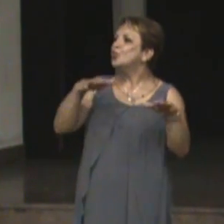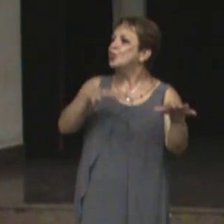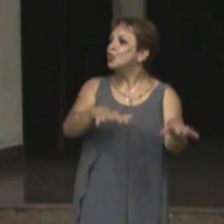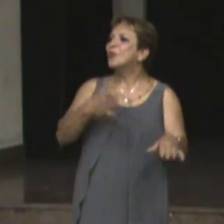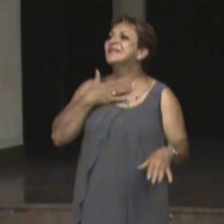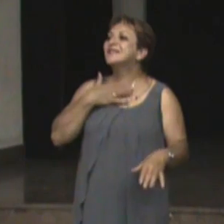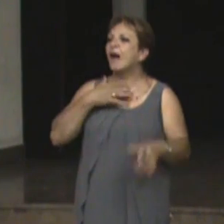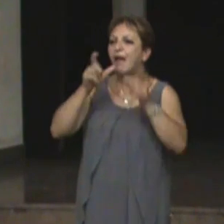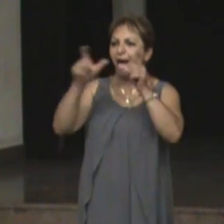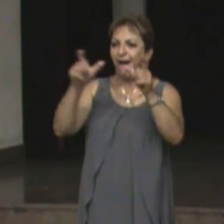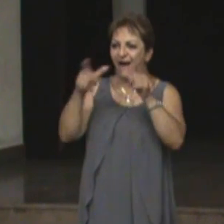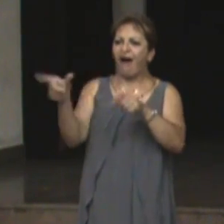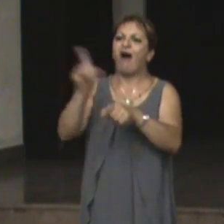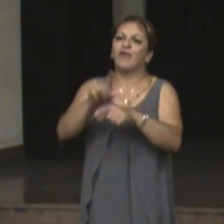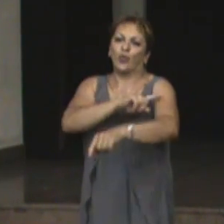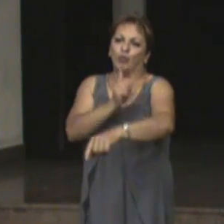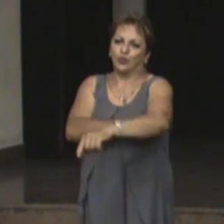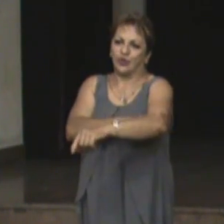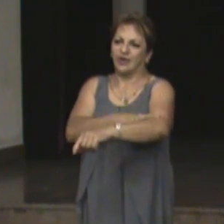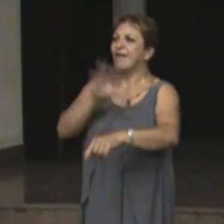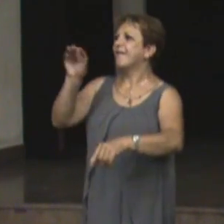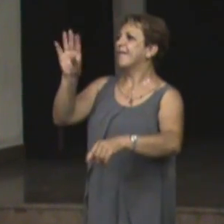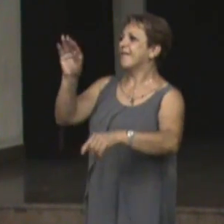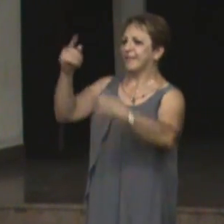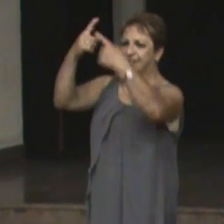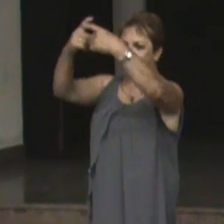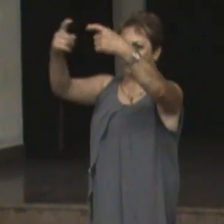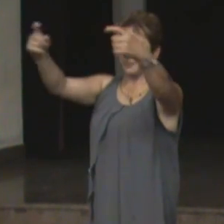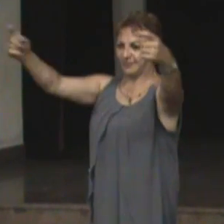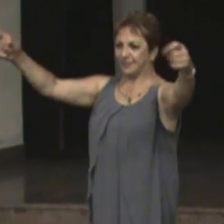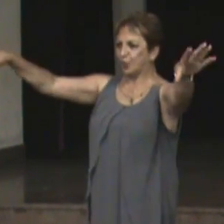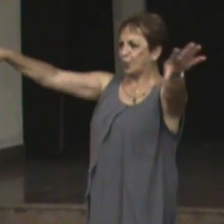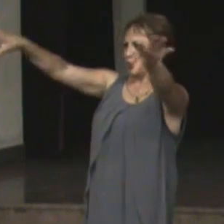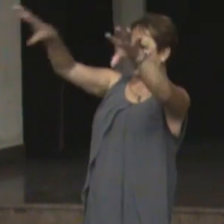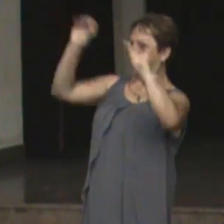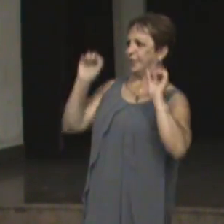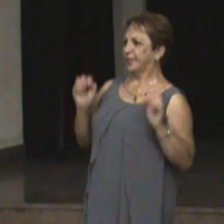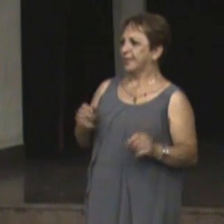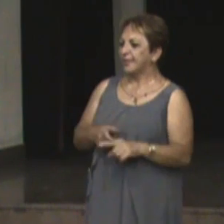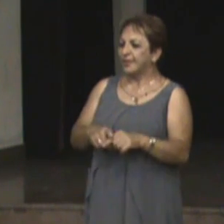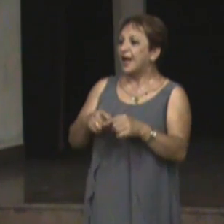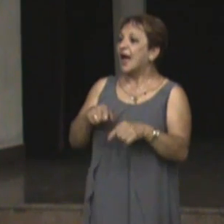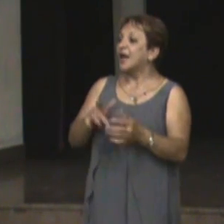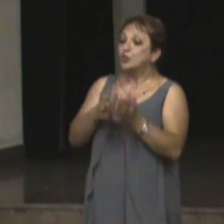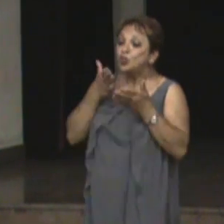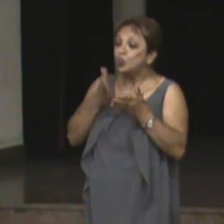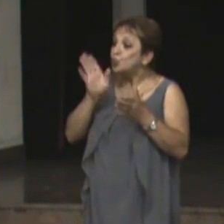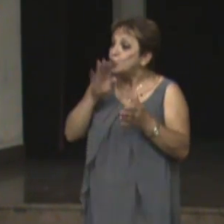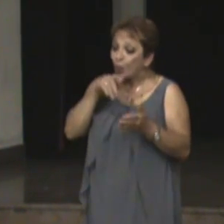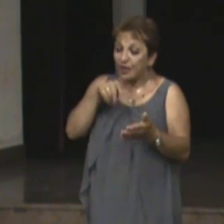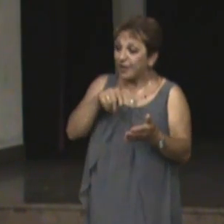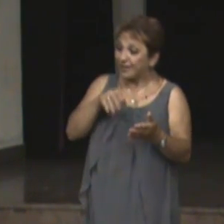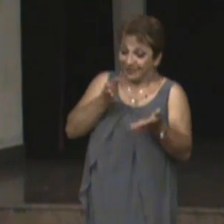լավ արձագանք և ավելի տեղացնում, հետևաբար Քրիստոս նաև օգտագործեց այս հնարավորությունը, որպեսզի